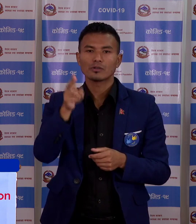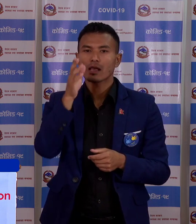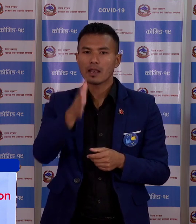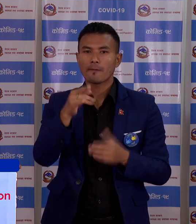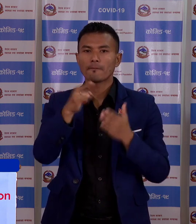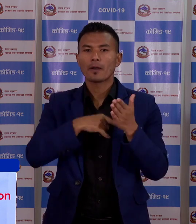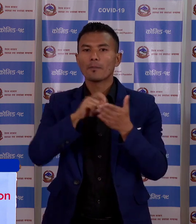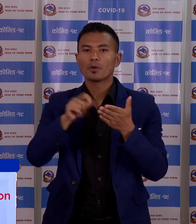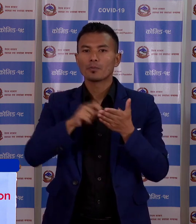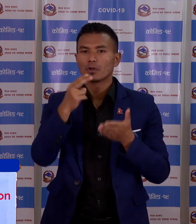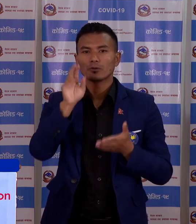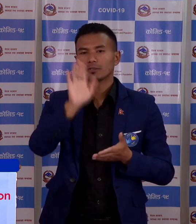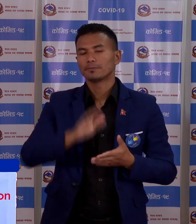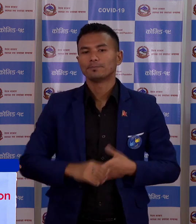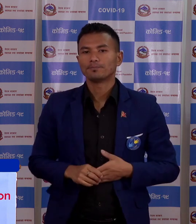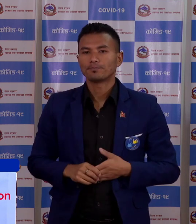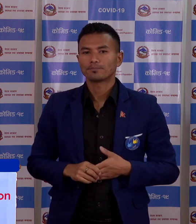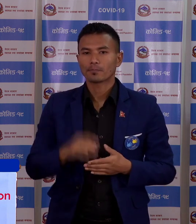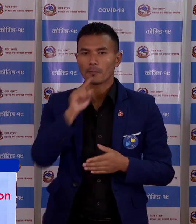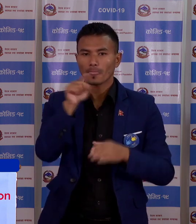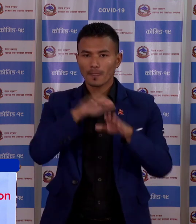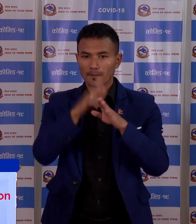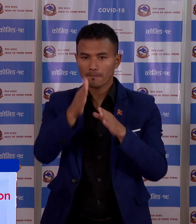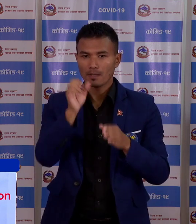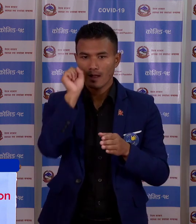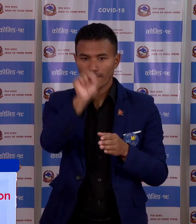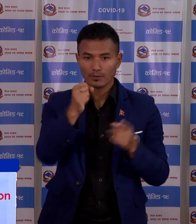यो फाराम बरने ब्यक्ति हरू